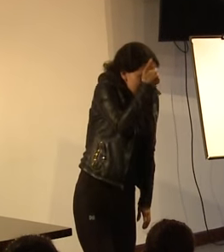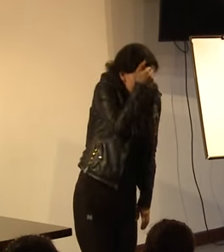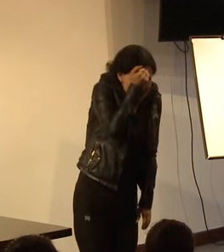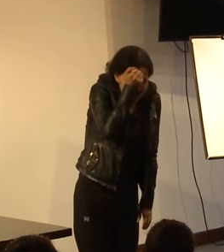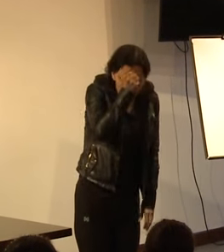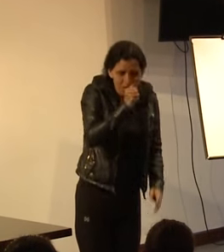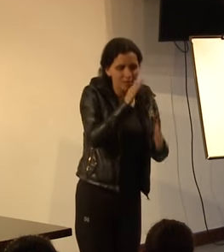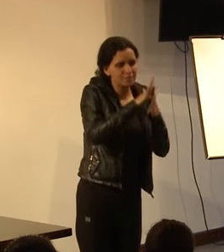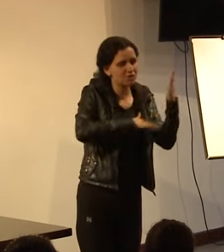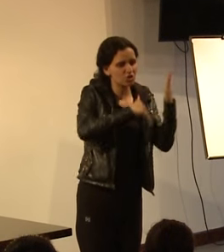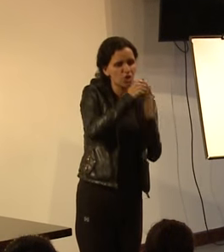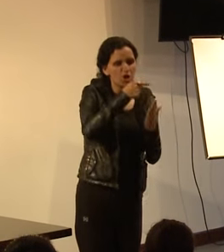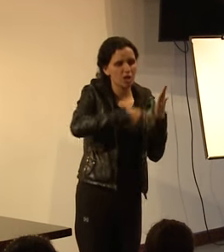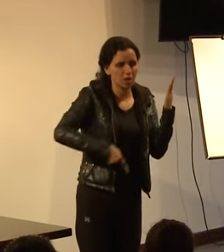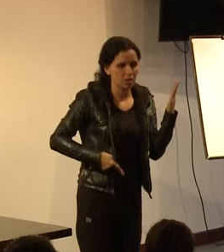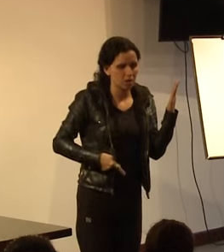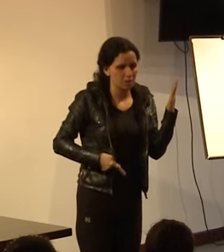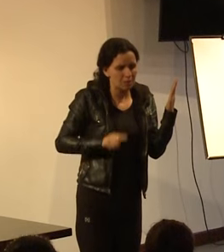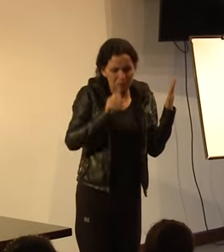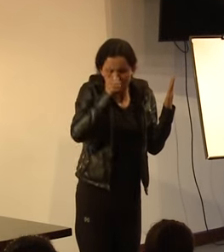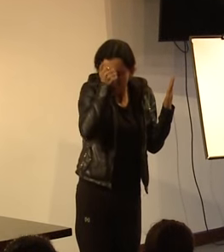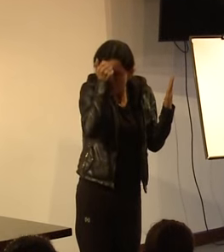materia prima de un pintor?